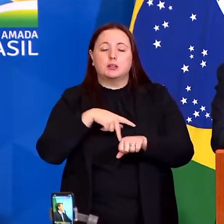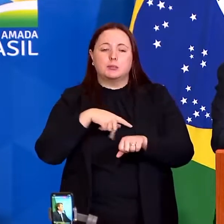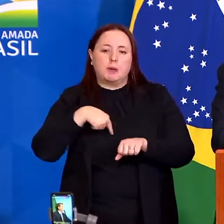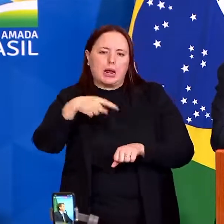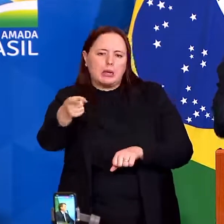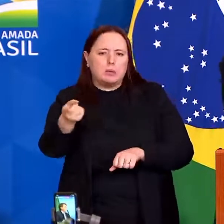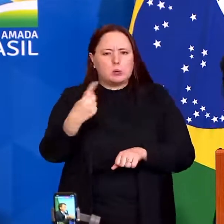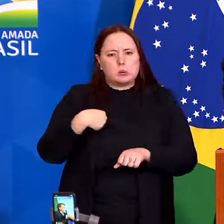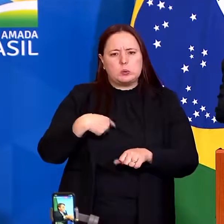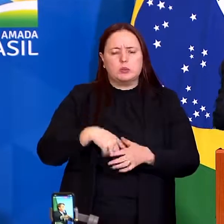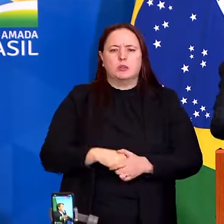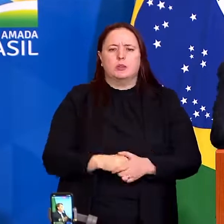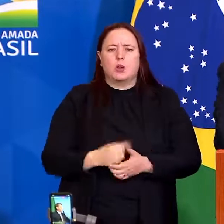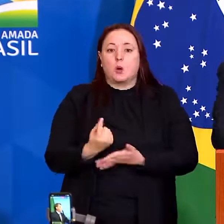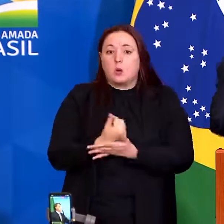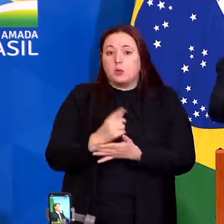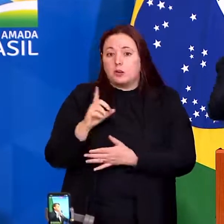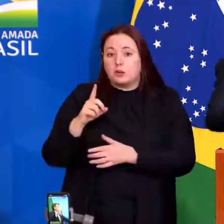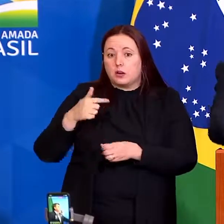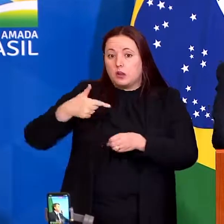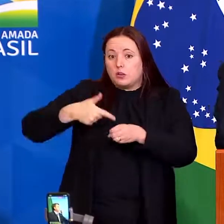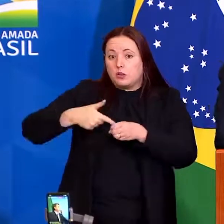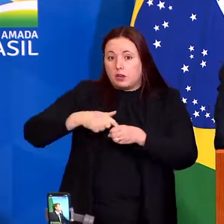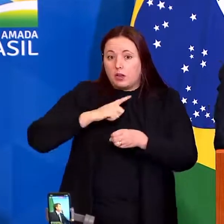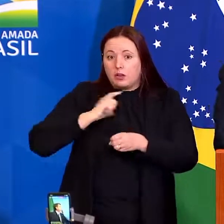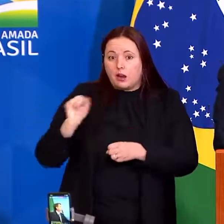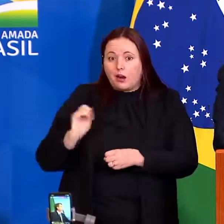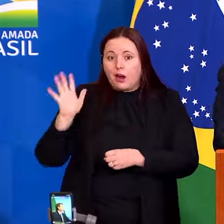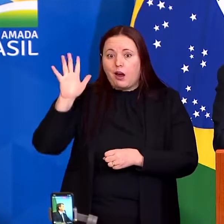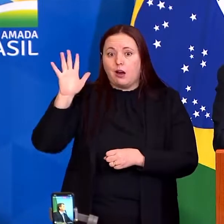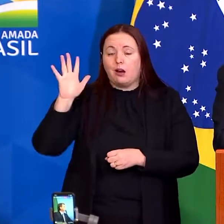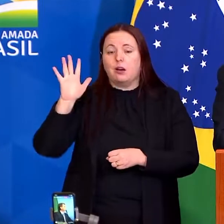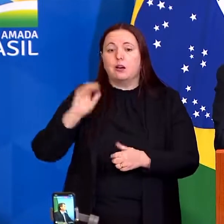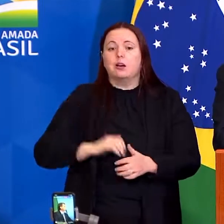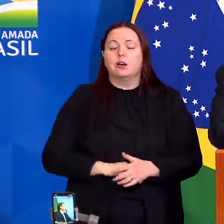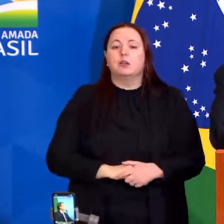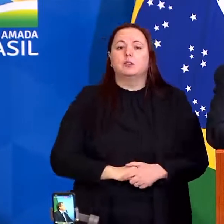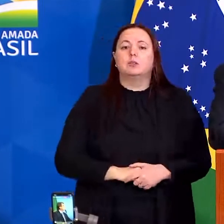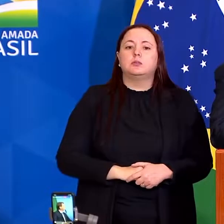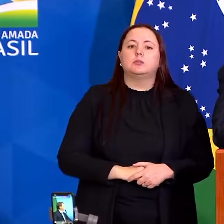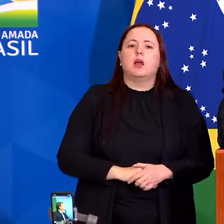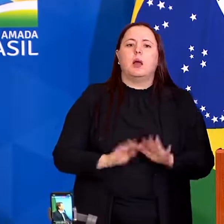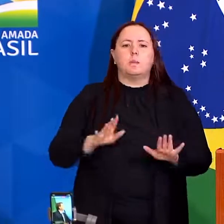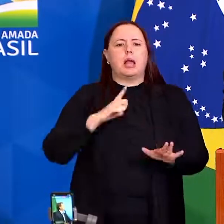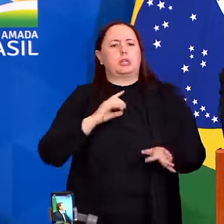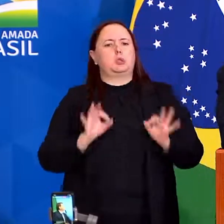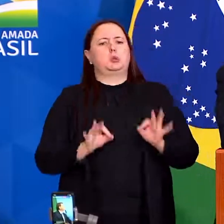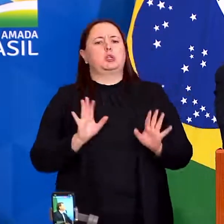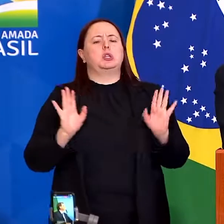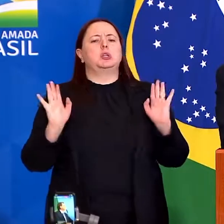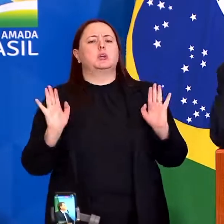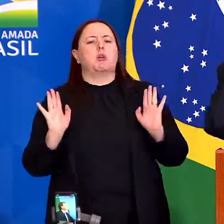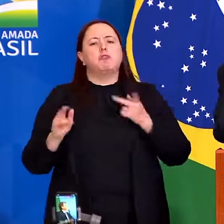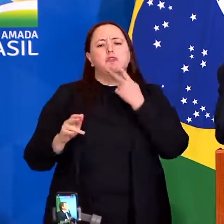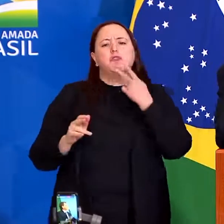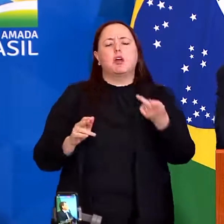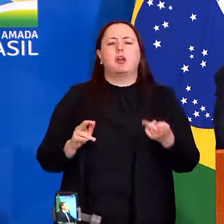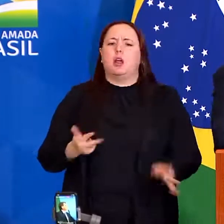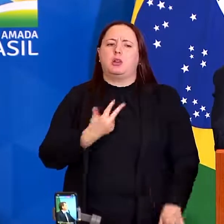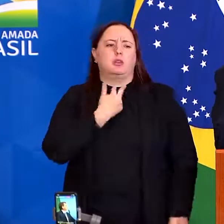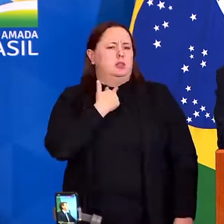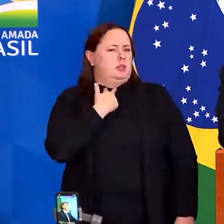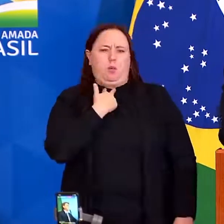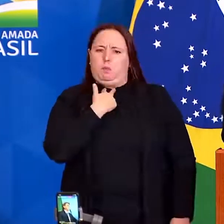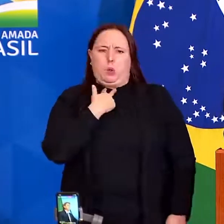voltar com o preço do diesel que está aí nas alturas mas a justiça diz não